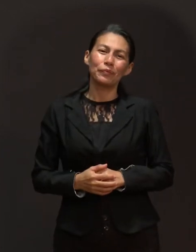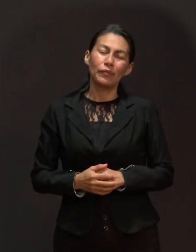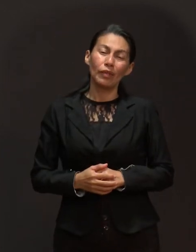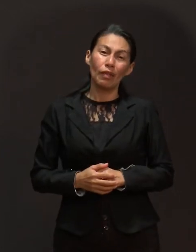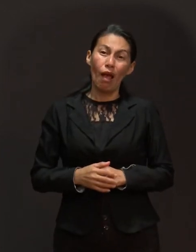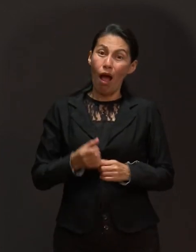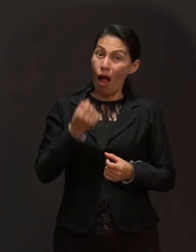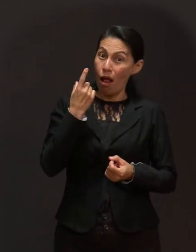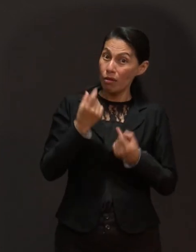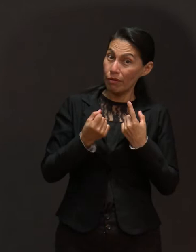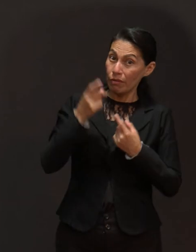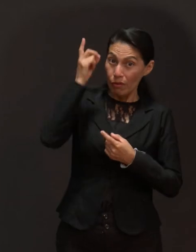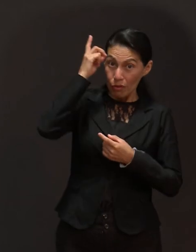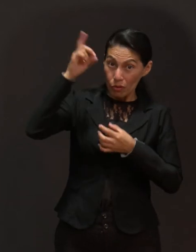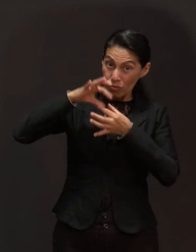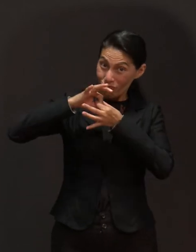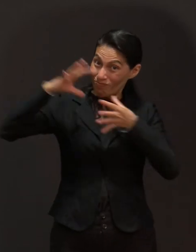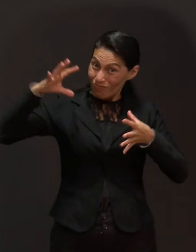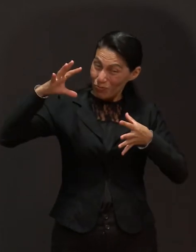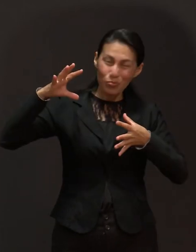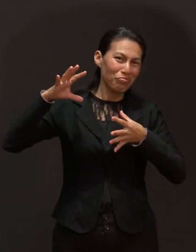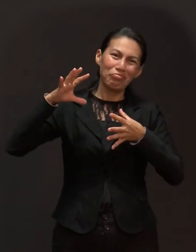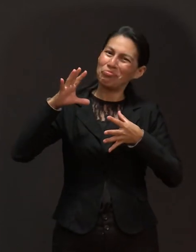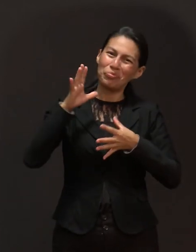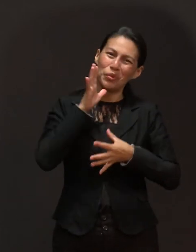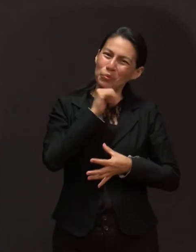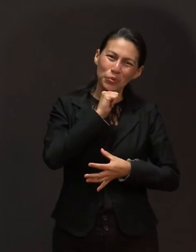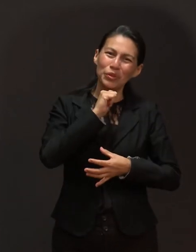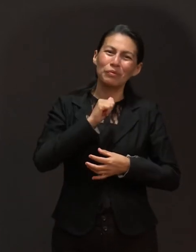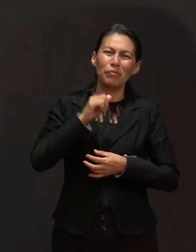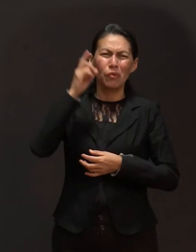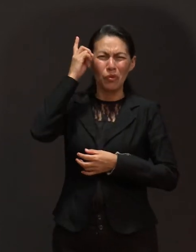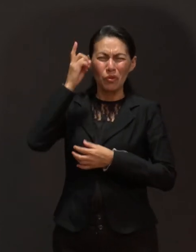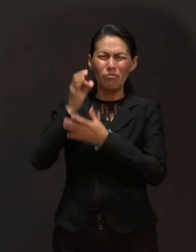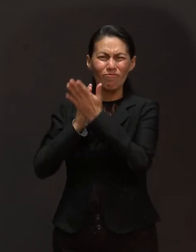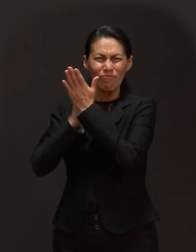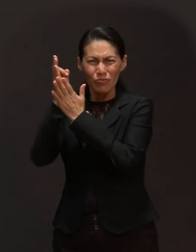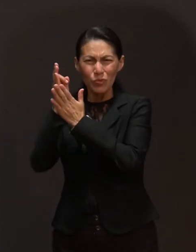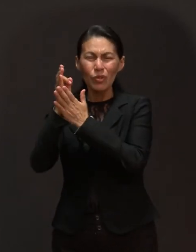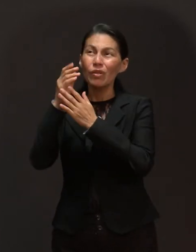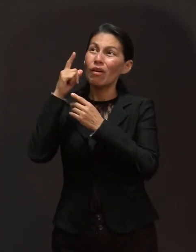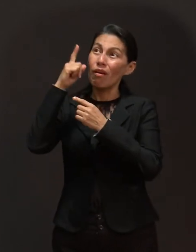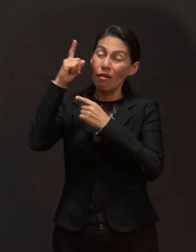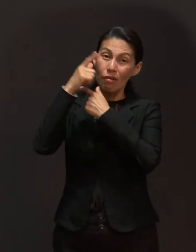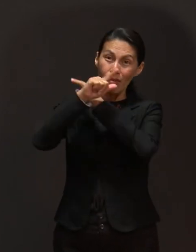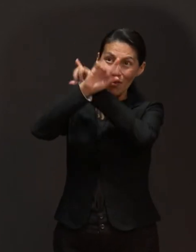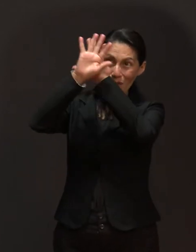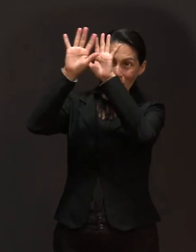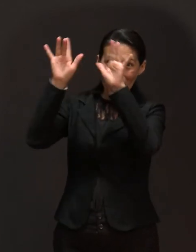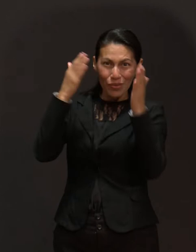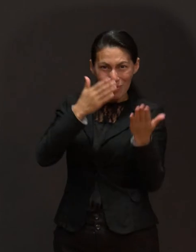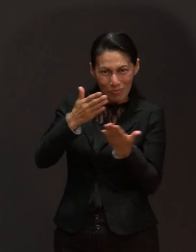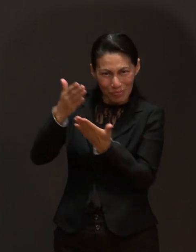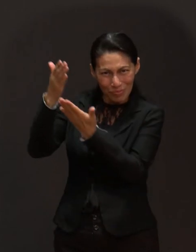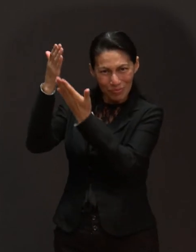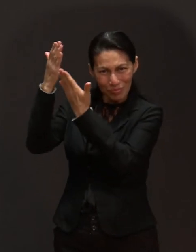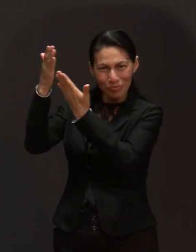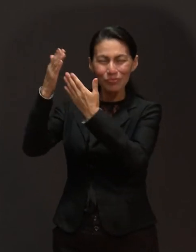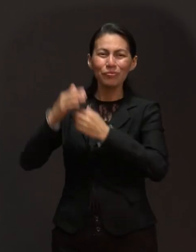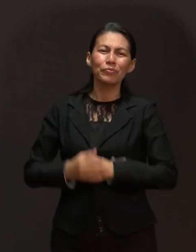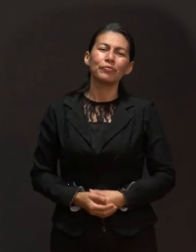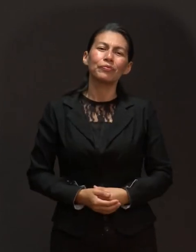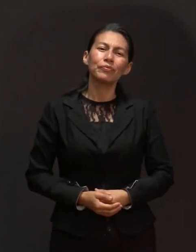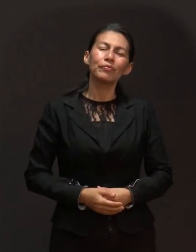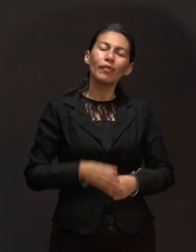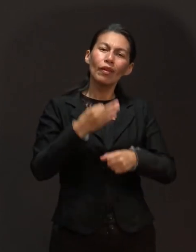fe en oración y en acción obediente para la gloria de Dios. Esta noche